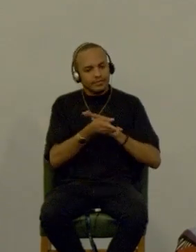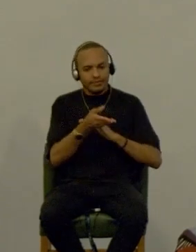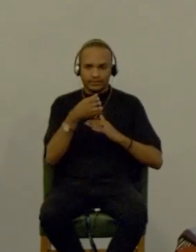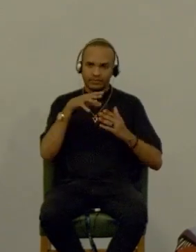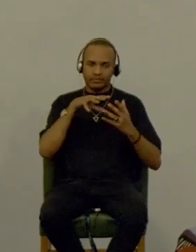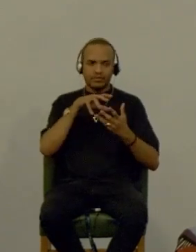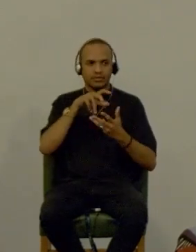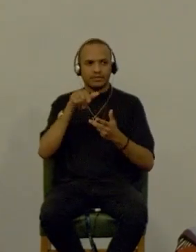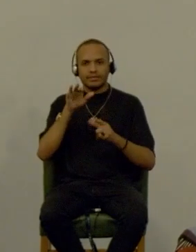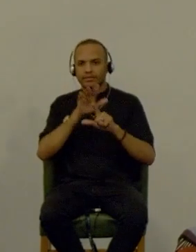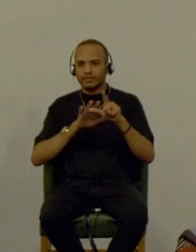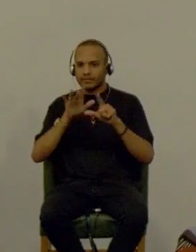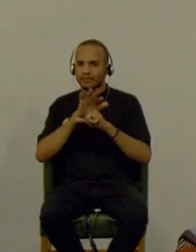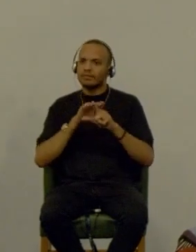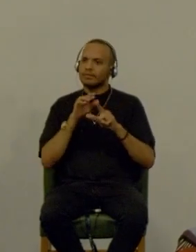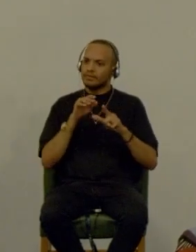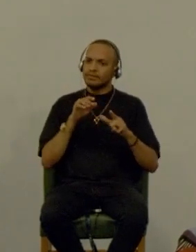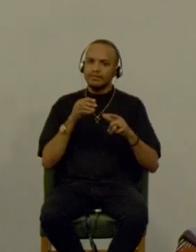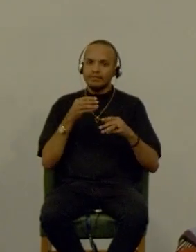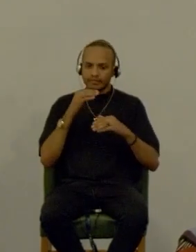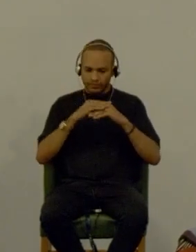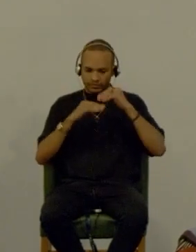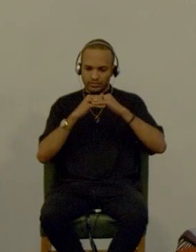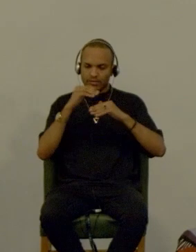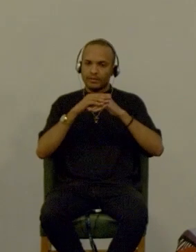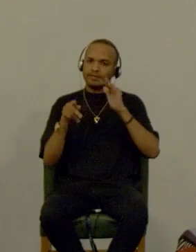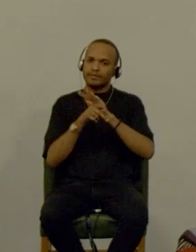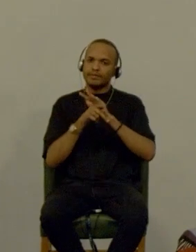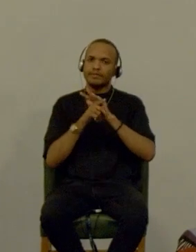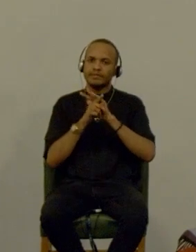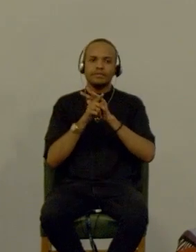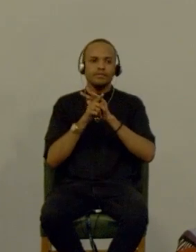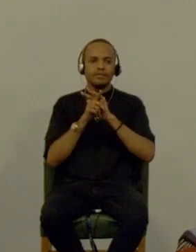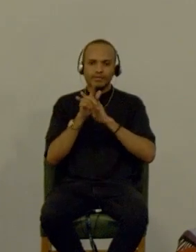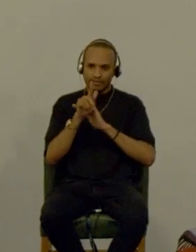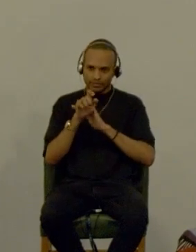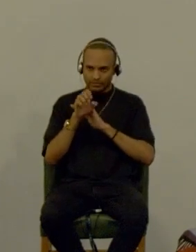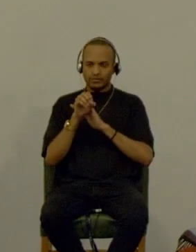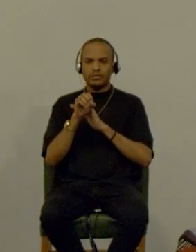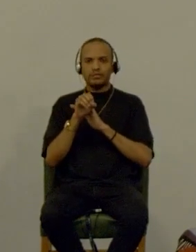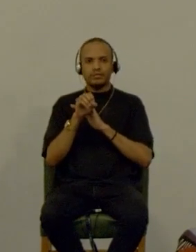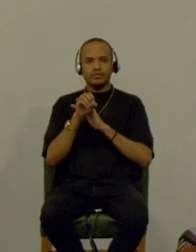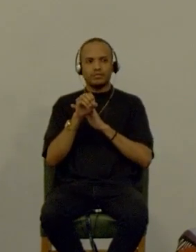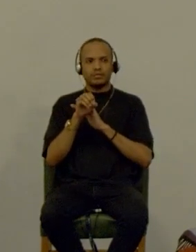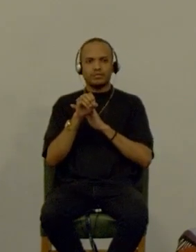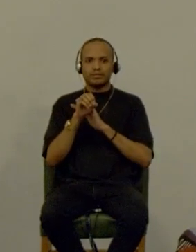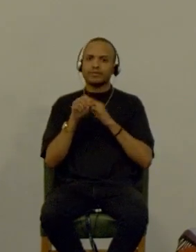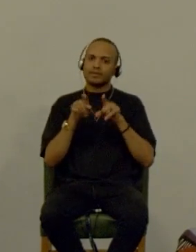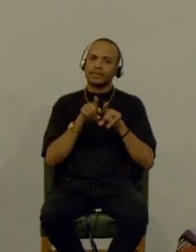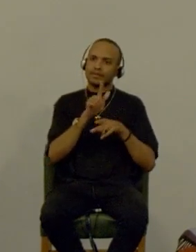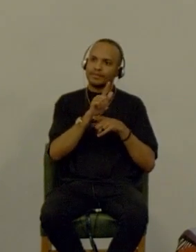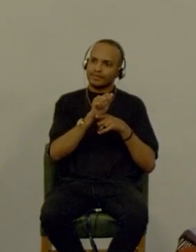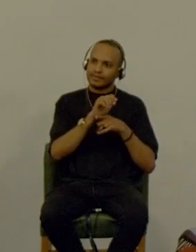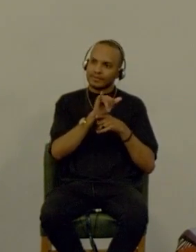sédiments et de géologie, et à l'intérieur de ces images de gaiagraphie. Et ce que je voulais partager avec vous ce